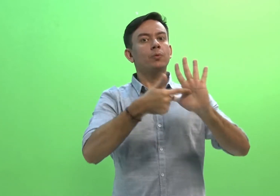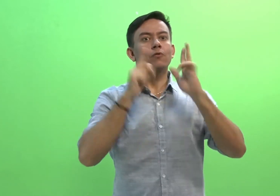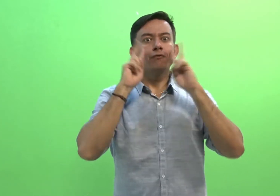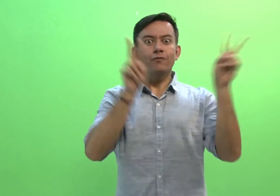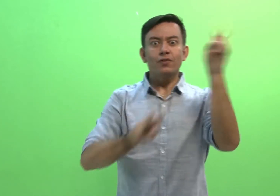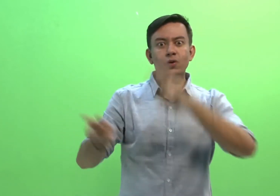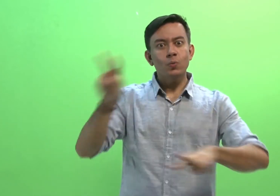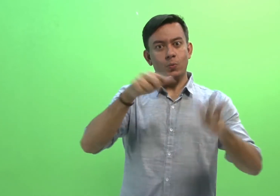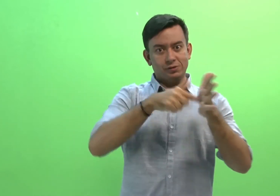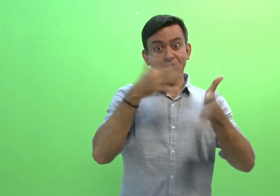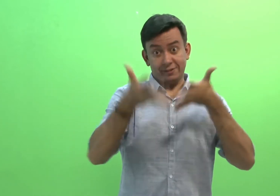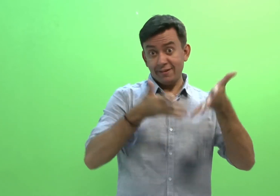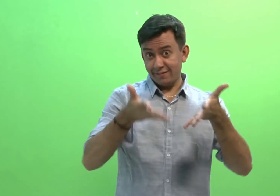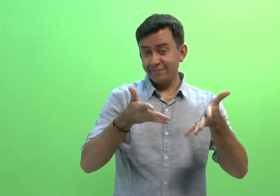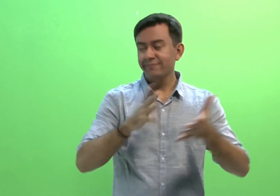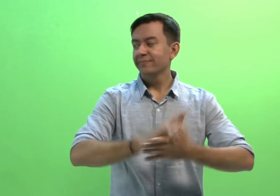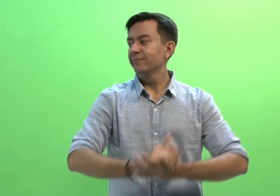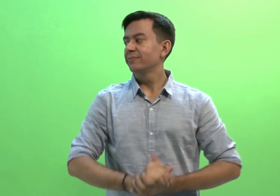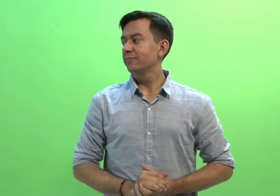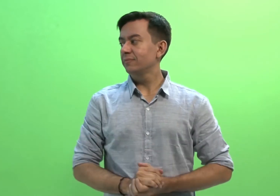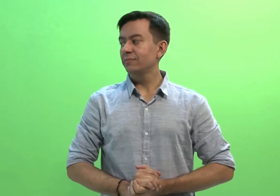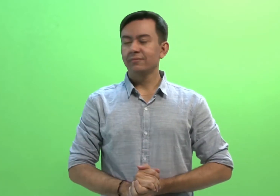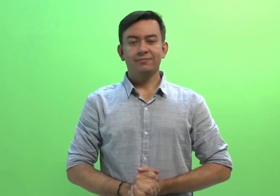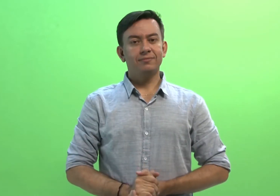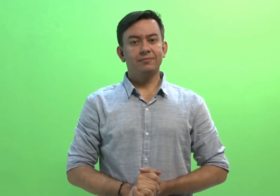E também sobre a imagem, é algo visual.